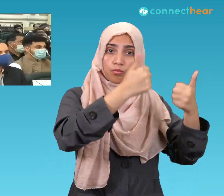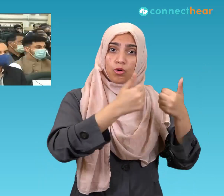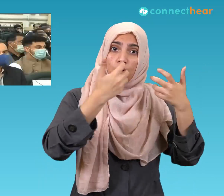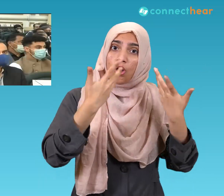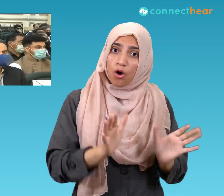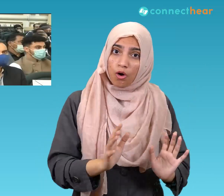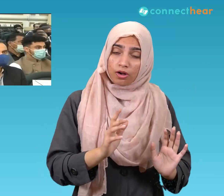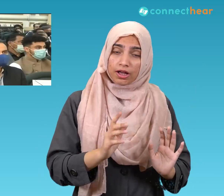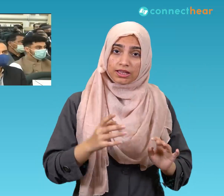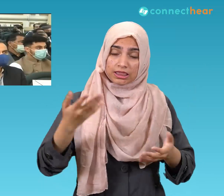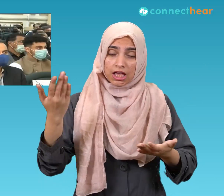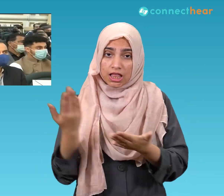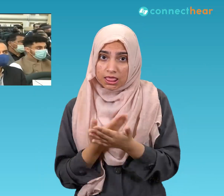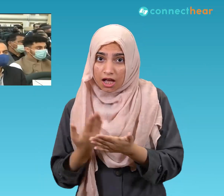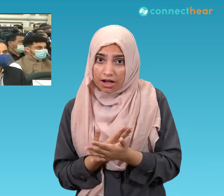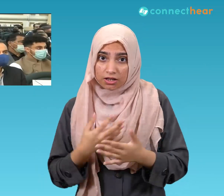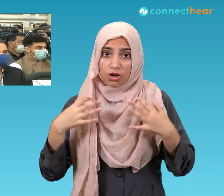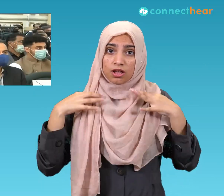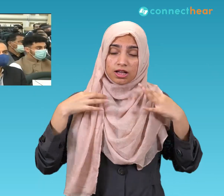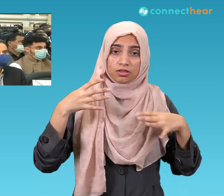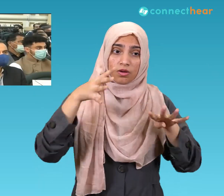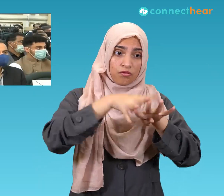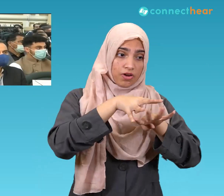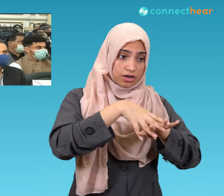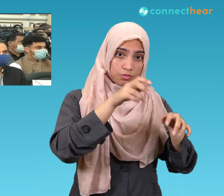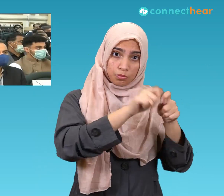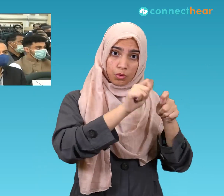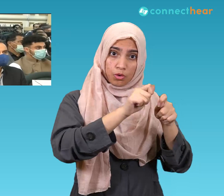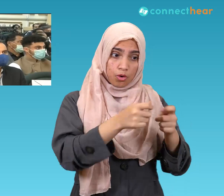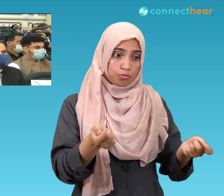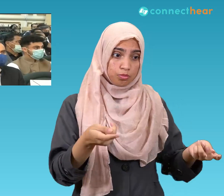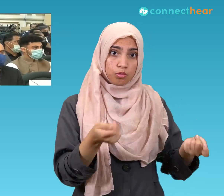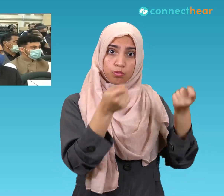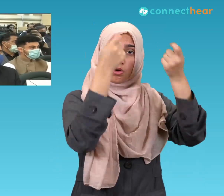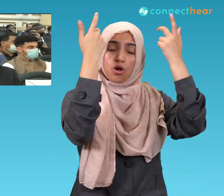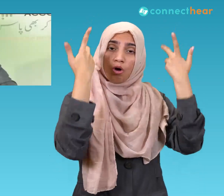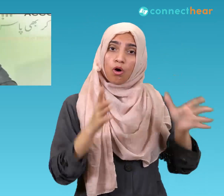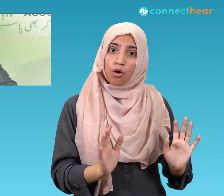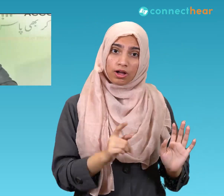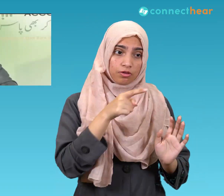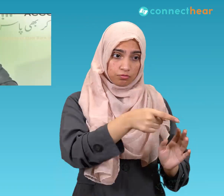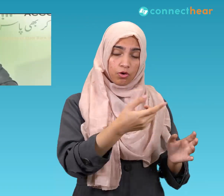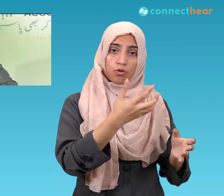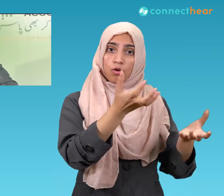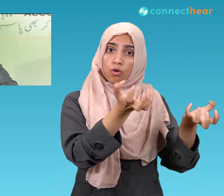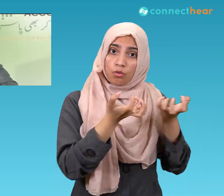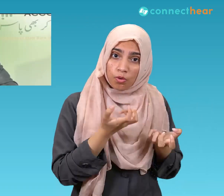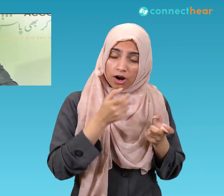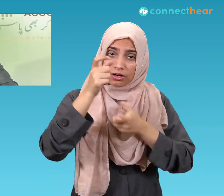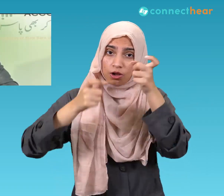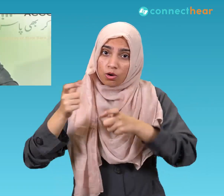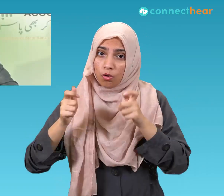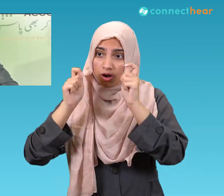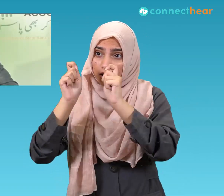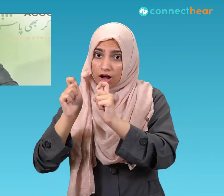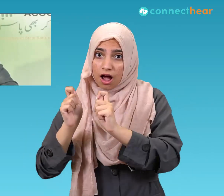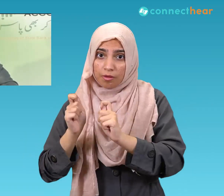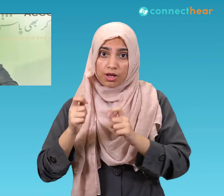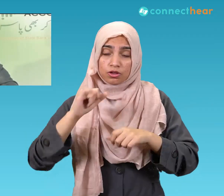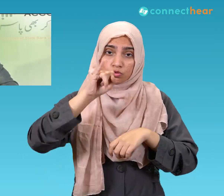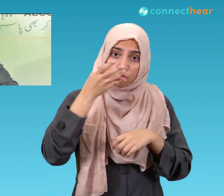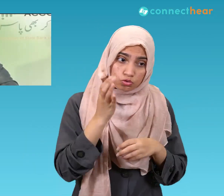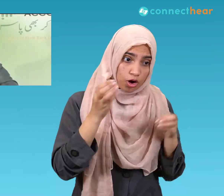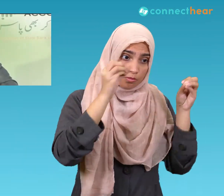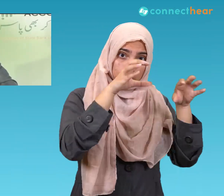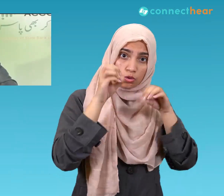میں ٹیکسٹائل فیکٹریوں کے لیے اسکلڈ ورکرز نہیں مل رہے. تو یہ ایک بہت بڑا چینج آیا ہے